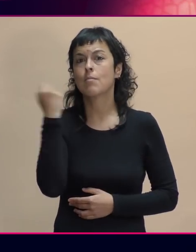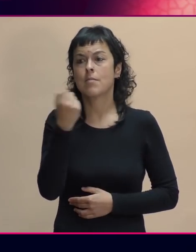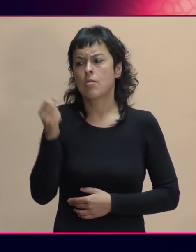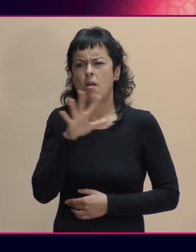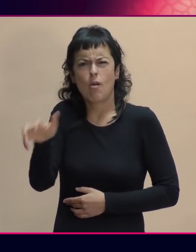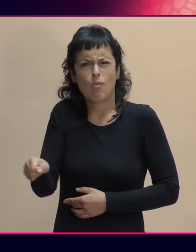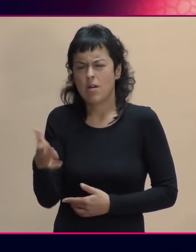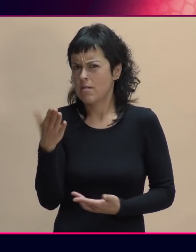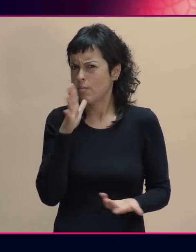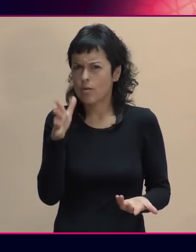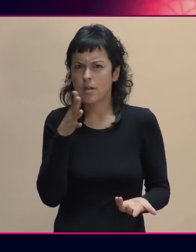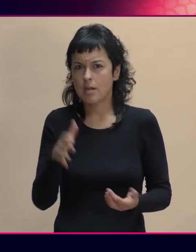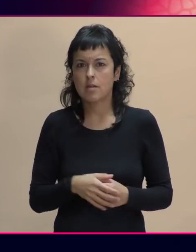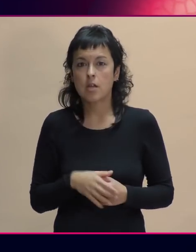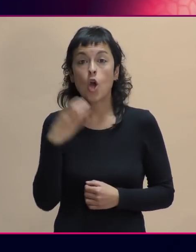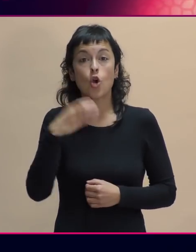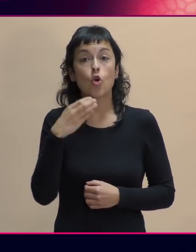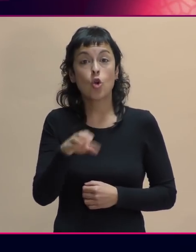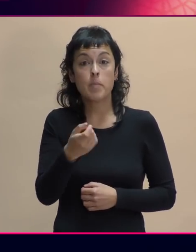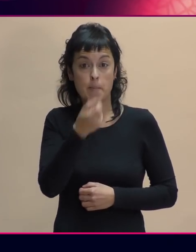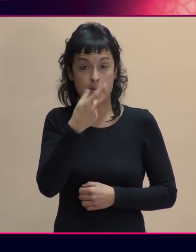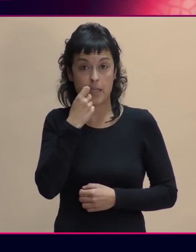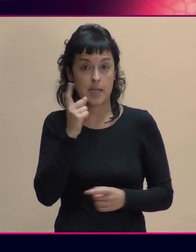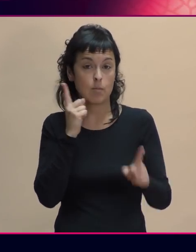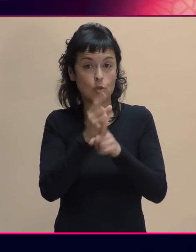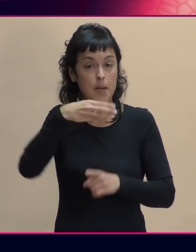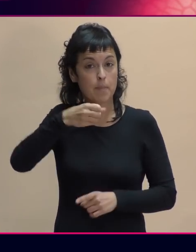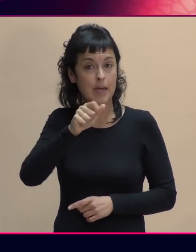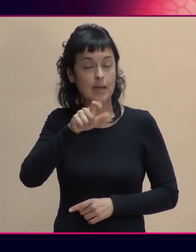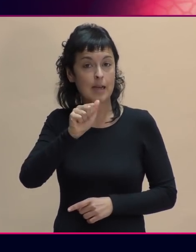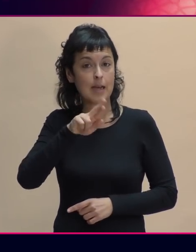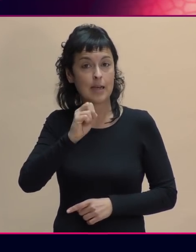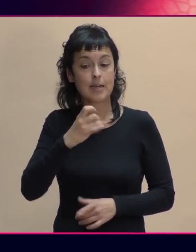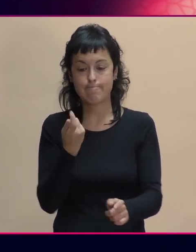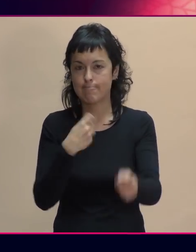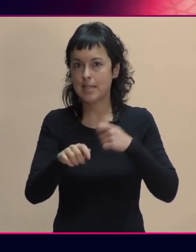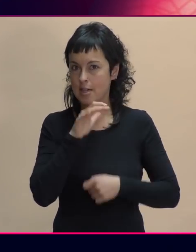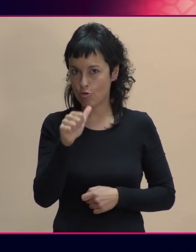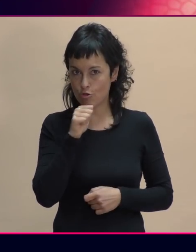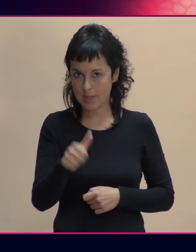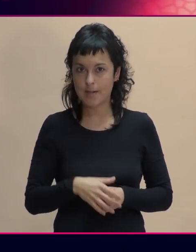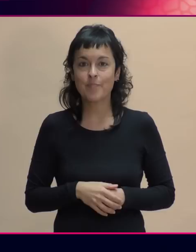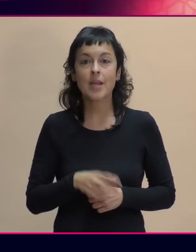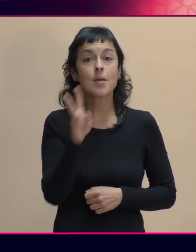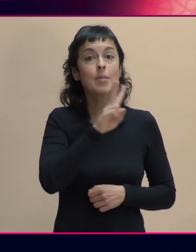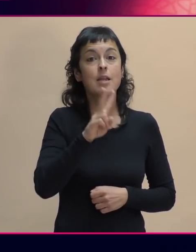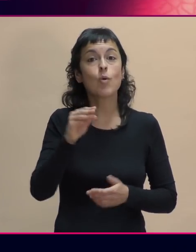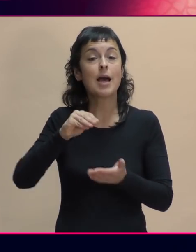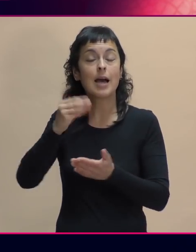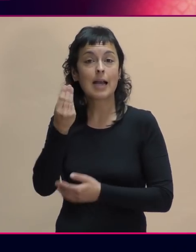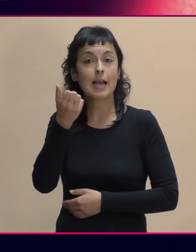España impide el envío de 200.000 unidades de medicamentos compradas por Venezuela en